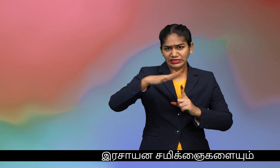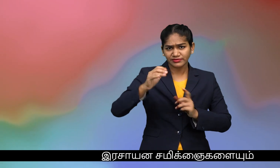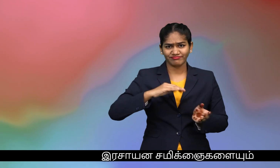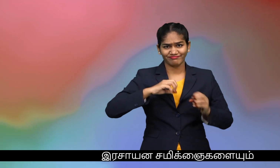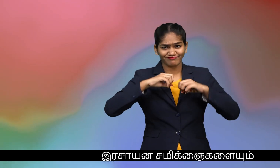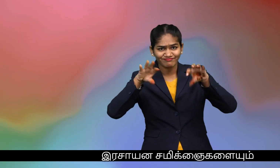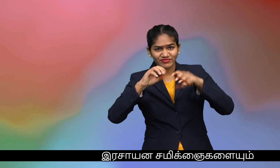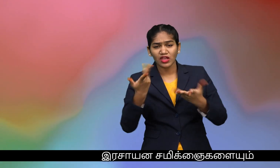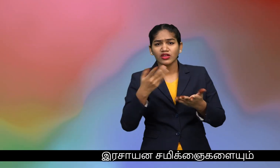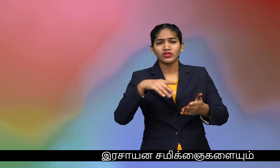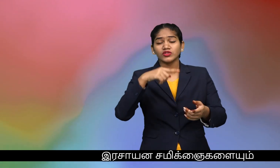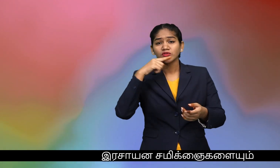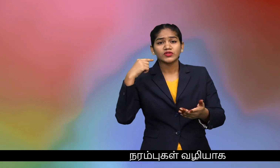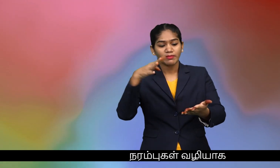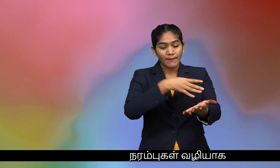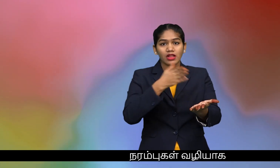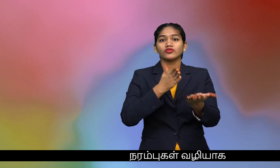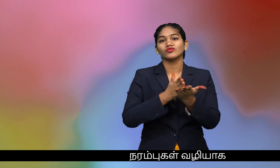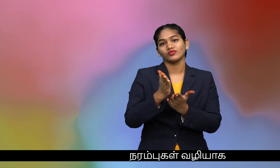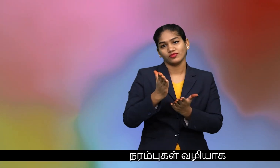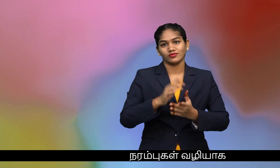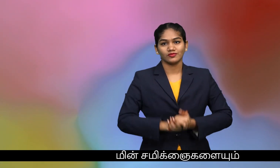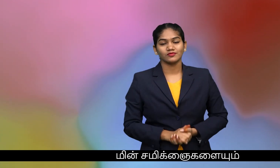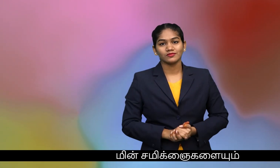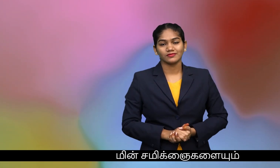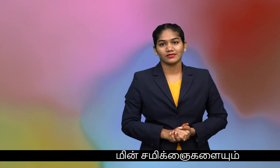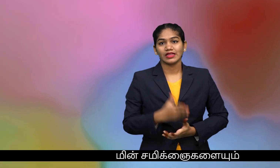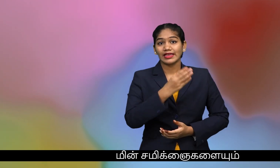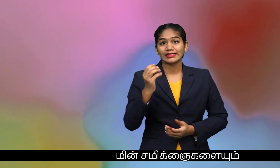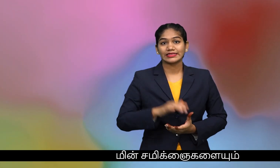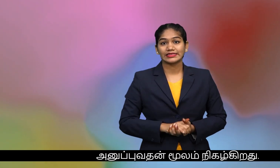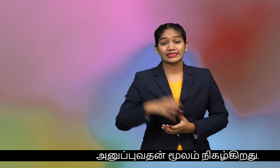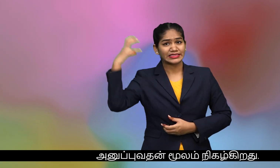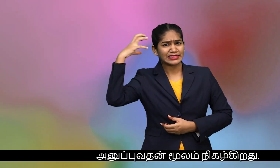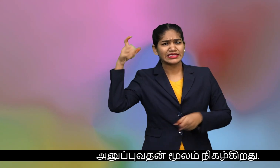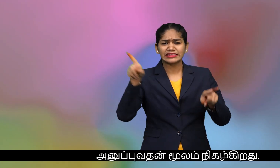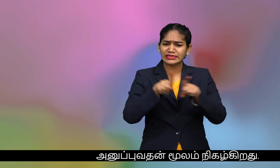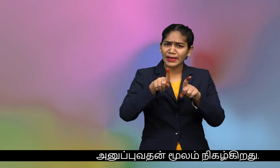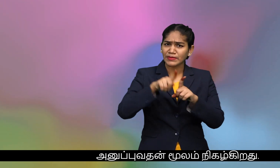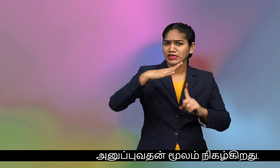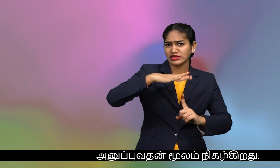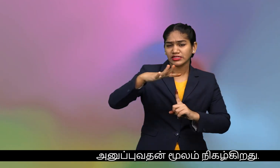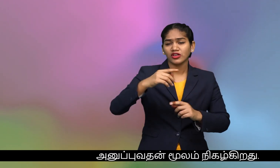இரசாயன சமிக்ஞைகளையும் நரம்புகள் வழியாக மின் சமிக்ஞைகளையும் அனுப்புவதன் மூலம் நிகழ்கிறது.